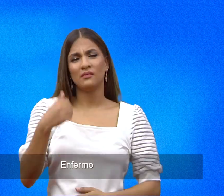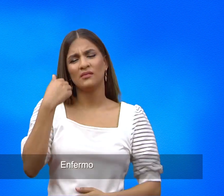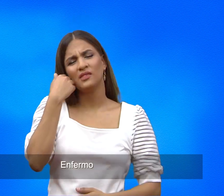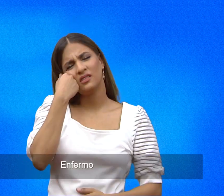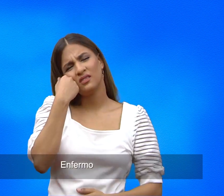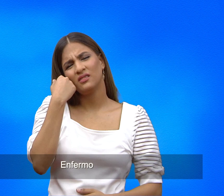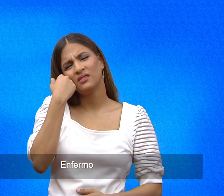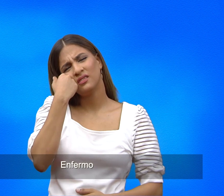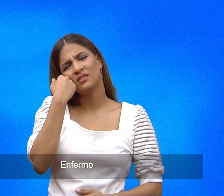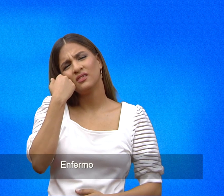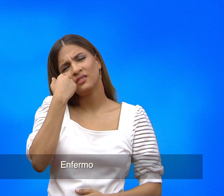enfermo